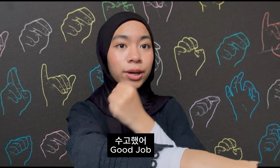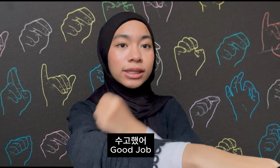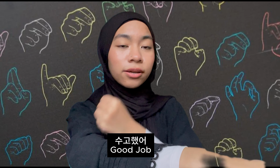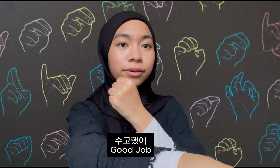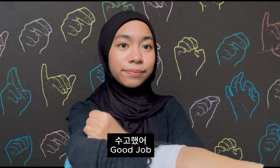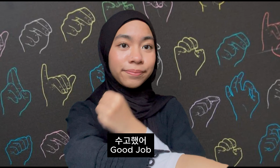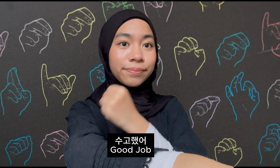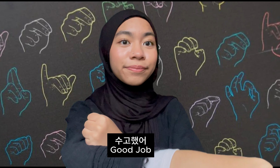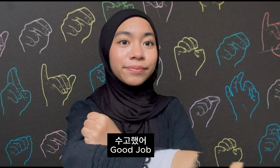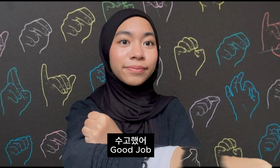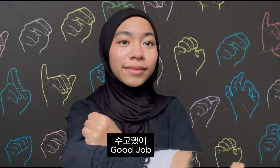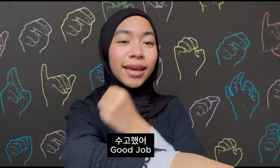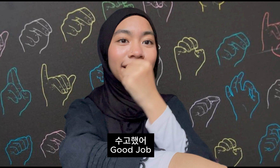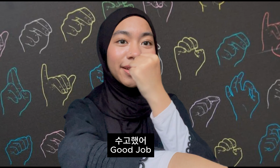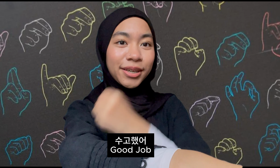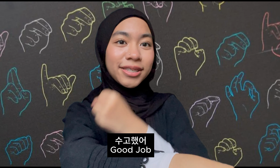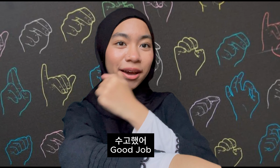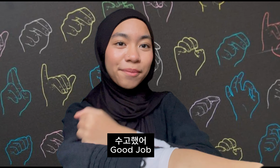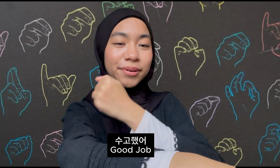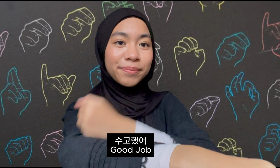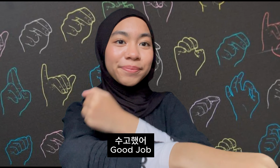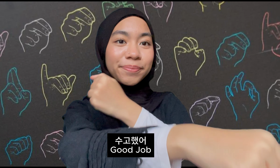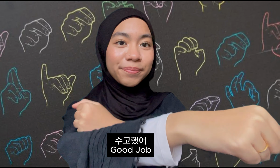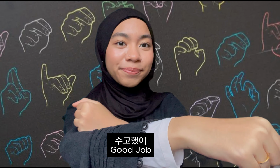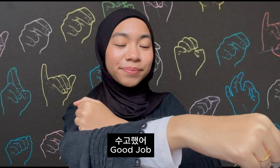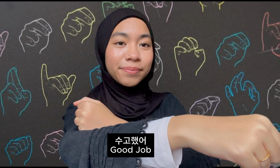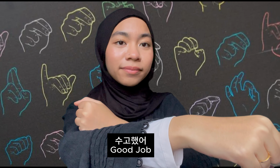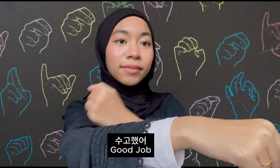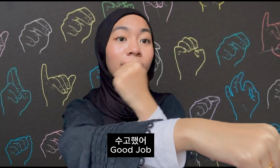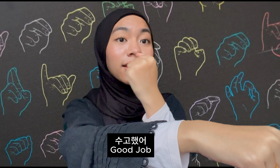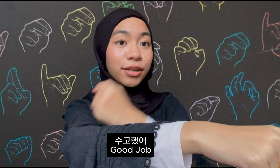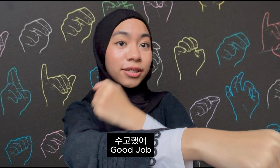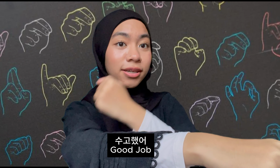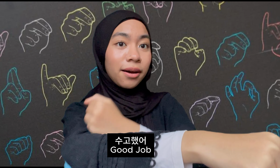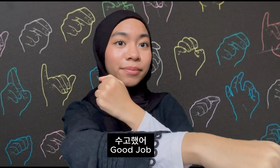수고했어. Good job. Good job.